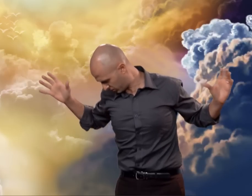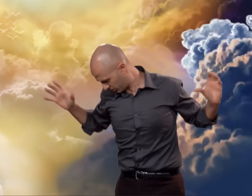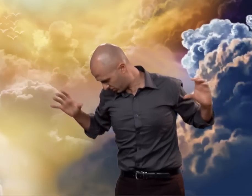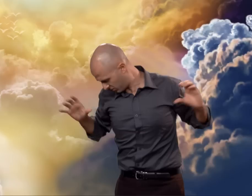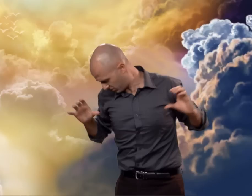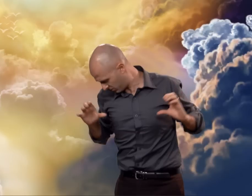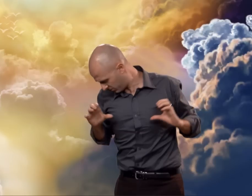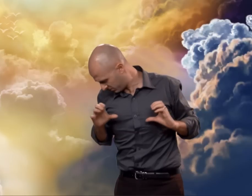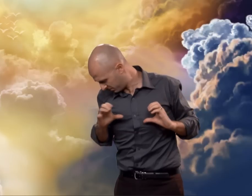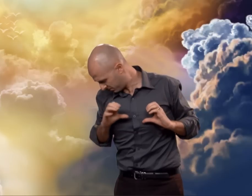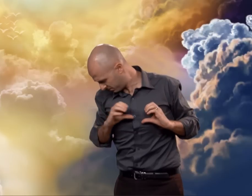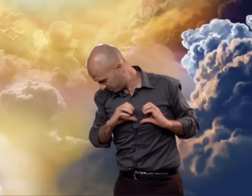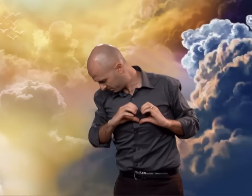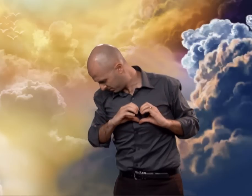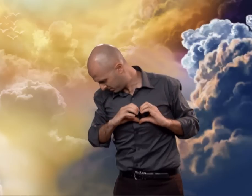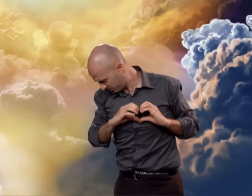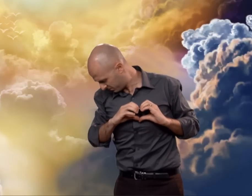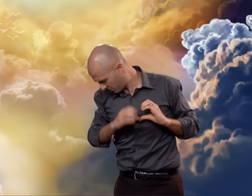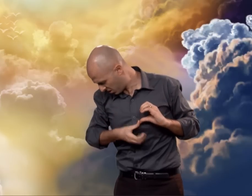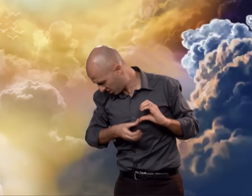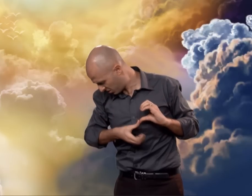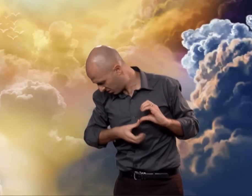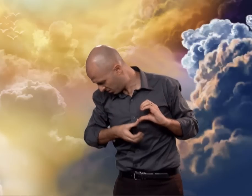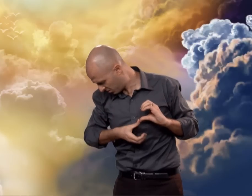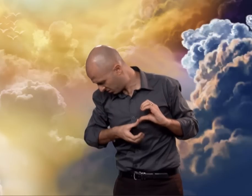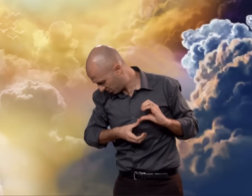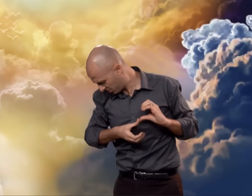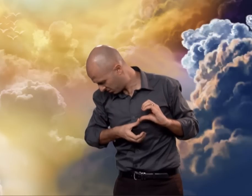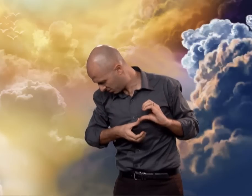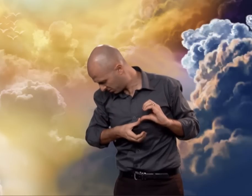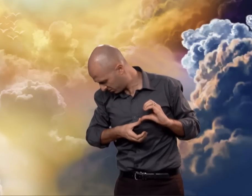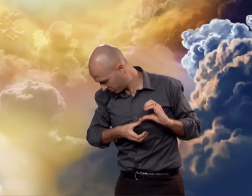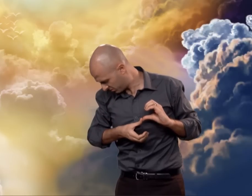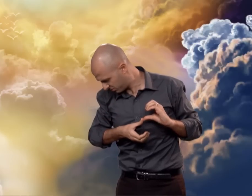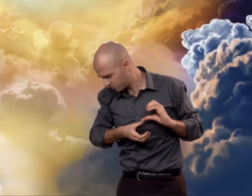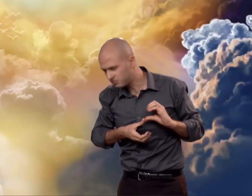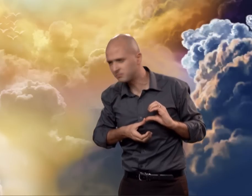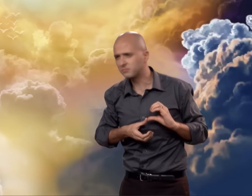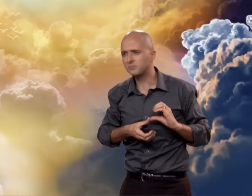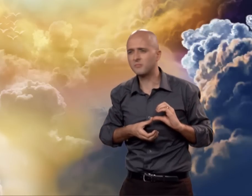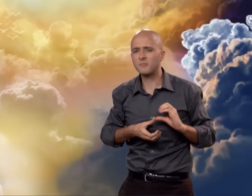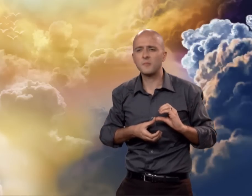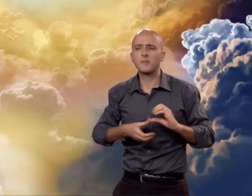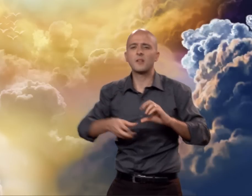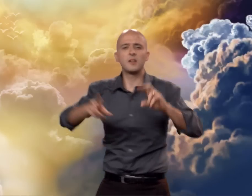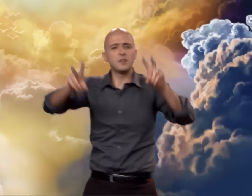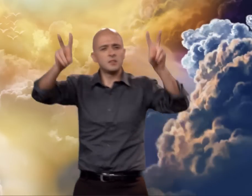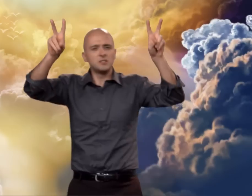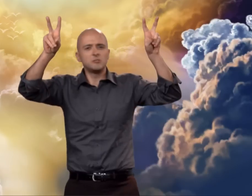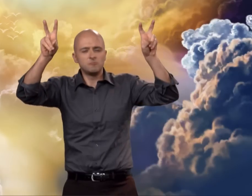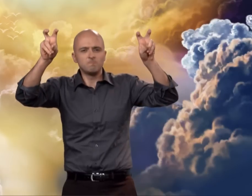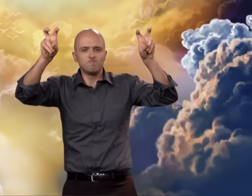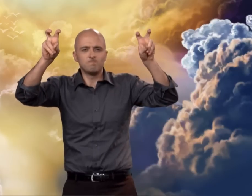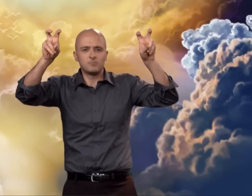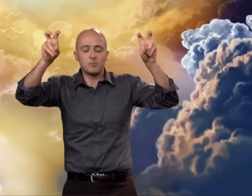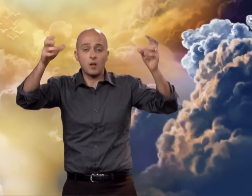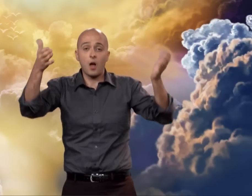o orgulhoso. A pureza não é aceitável ao corrupto. O amor abnegado não parece atraente ao